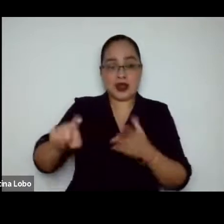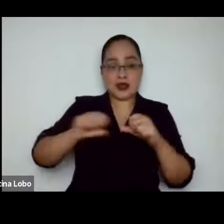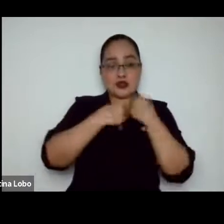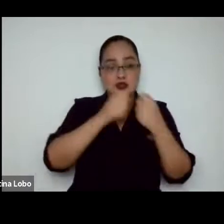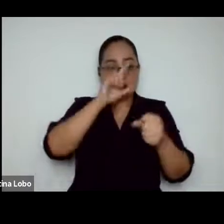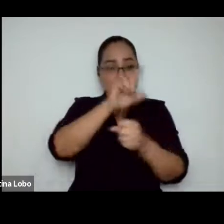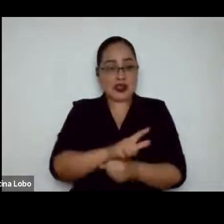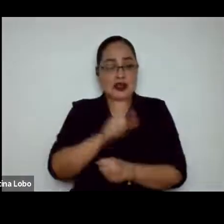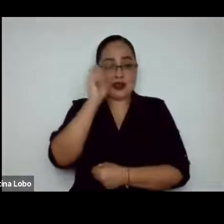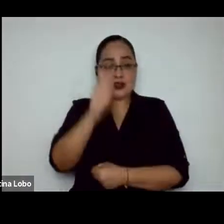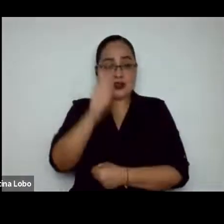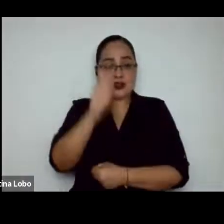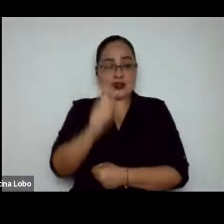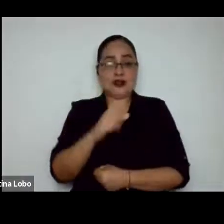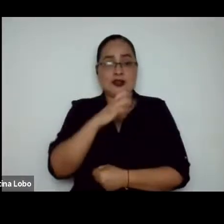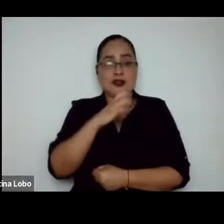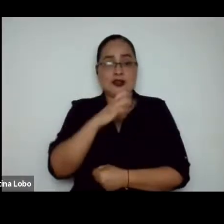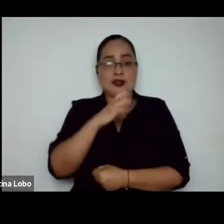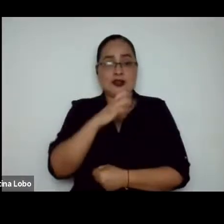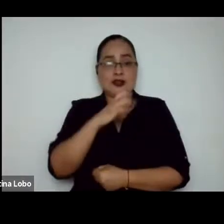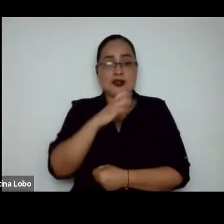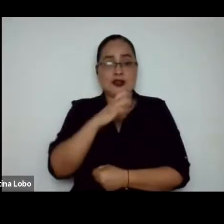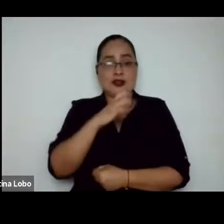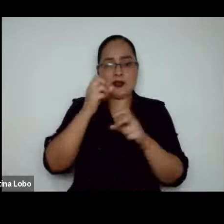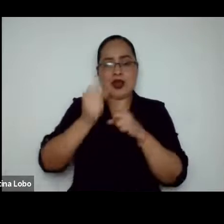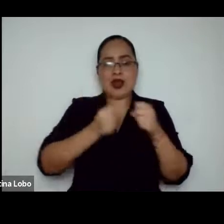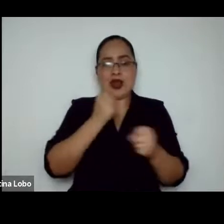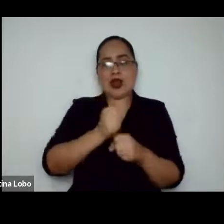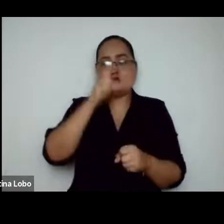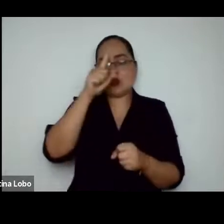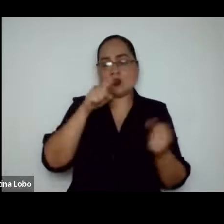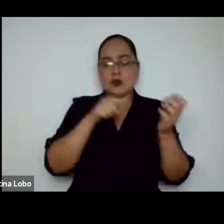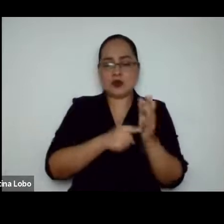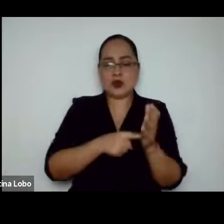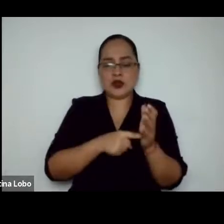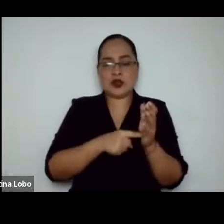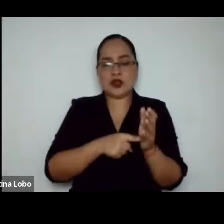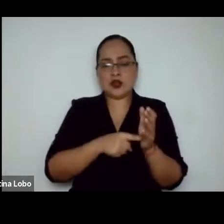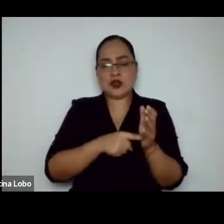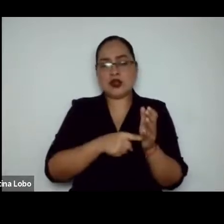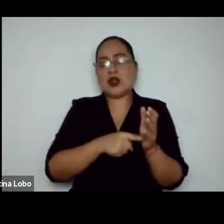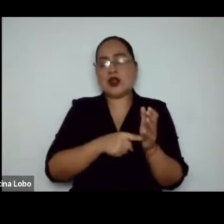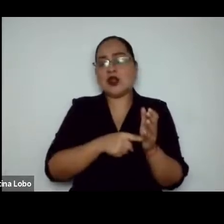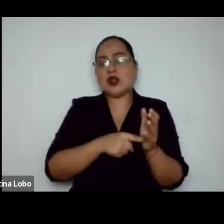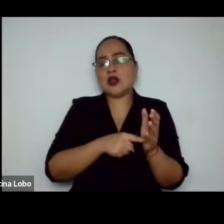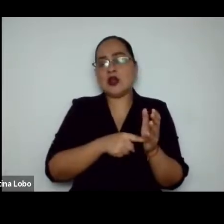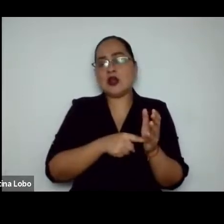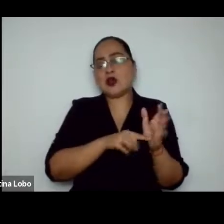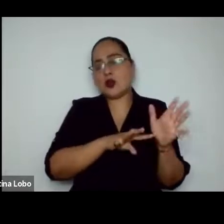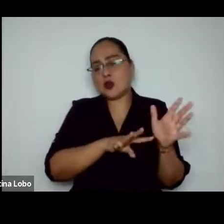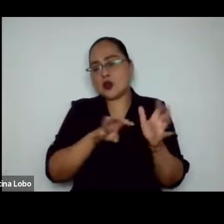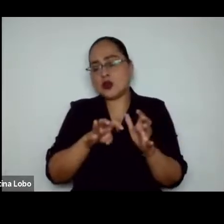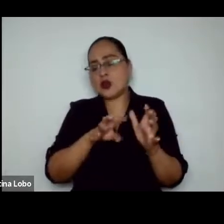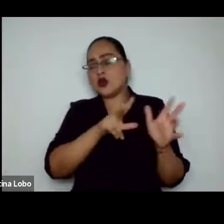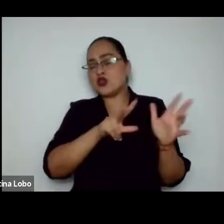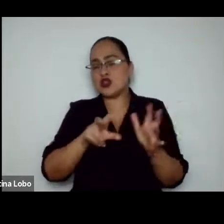concepción filosófica política, surgen en el siglo XIX y se plasman sobre todo en el siglo XX en las constituciones.